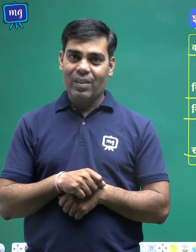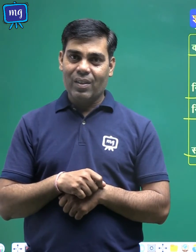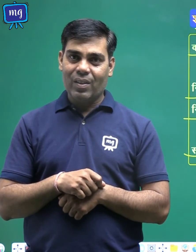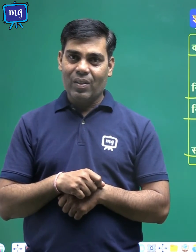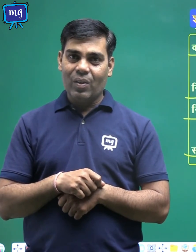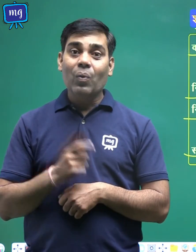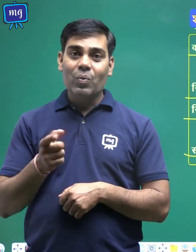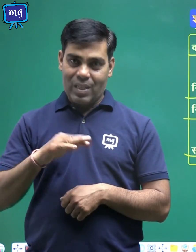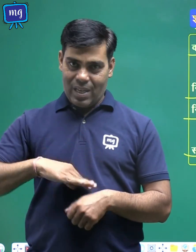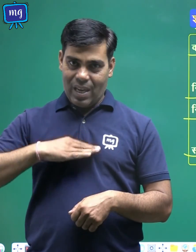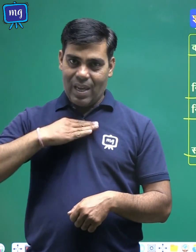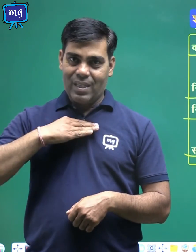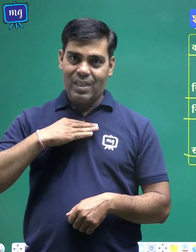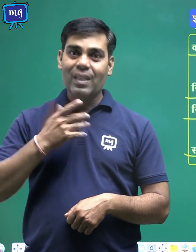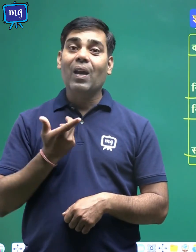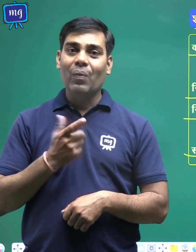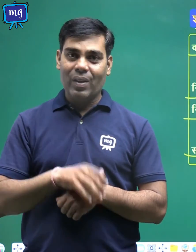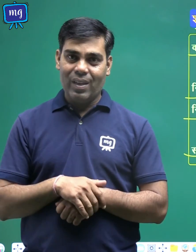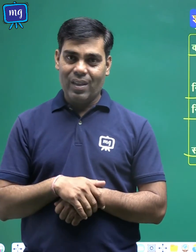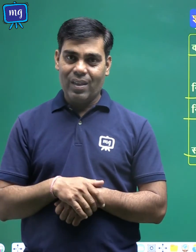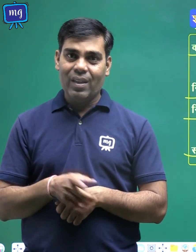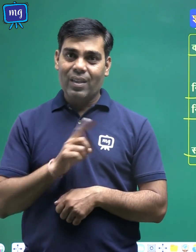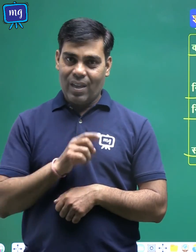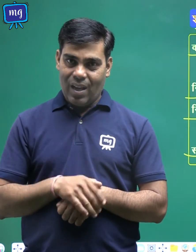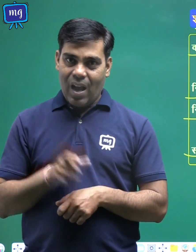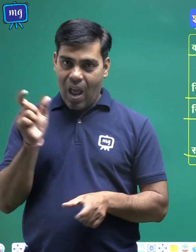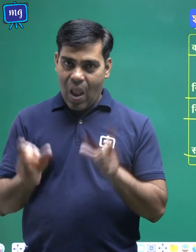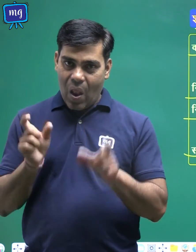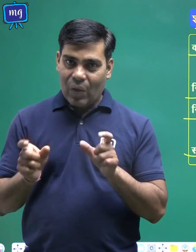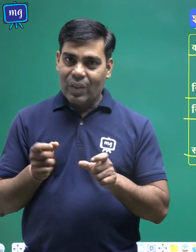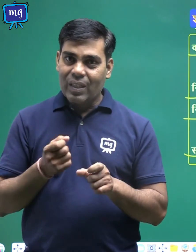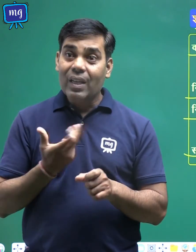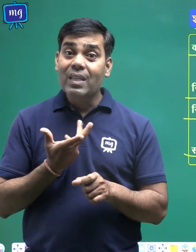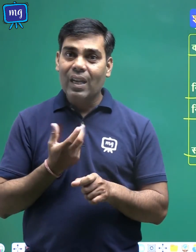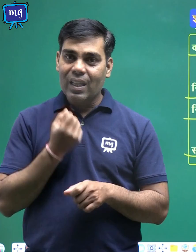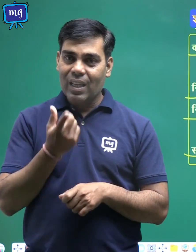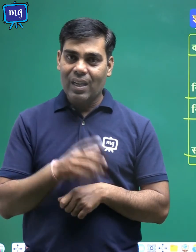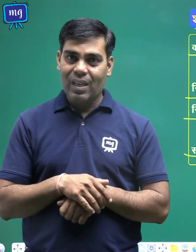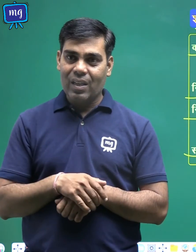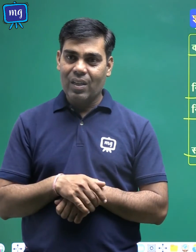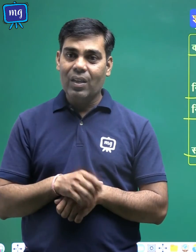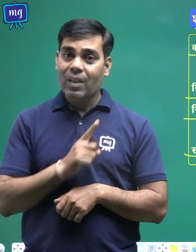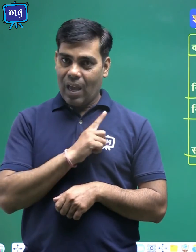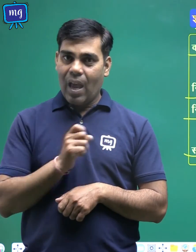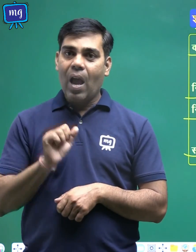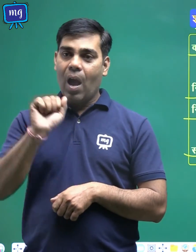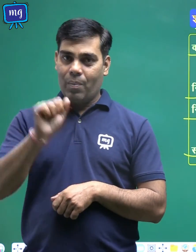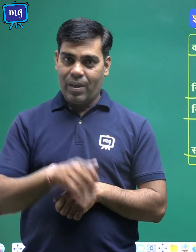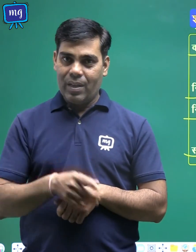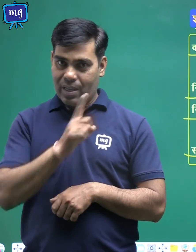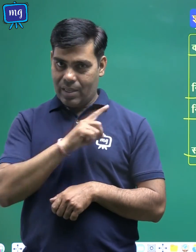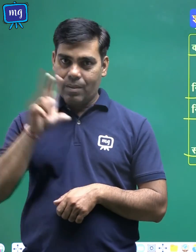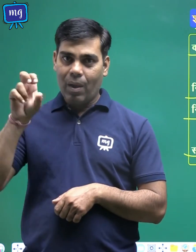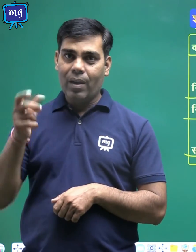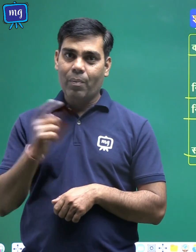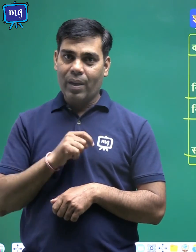उम्र क्या होगी या लोकतंत्र किसे कहते हैं। यह आपने इस पाठ